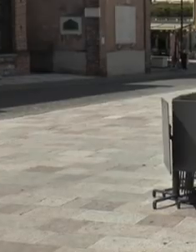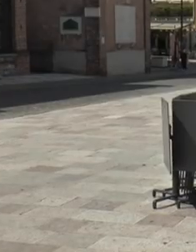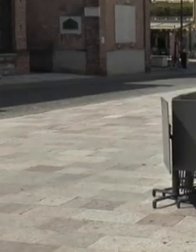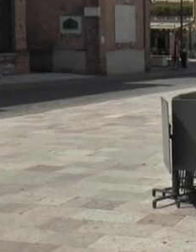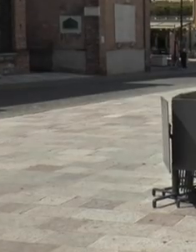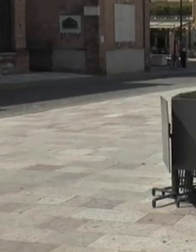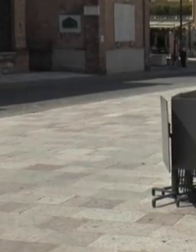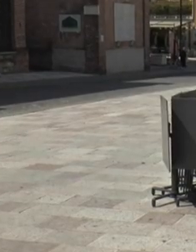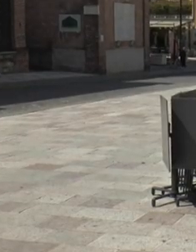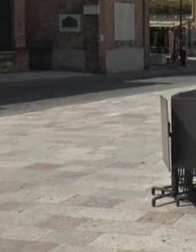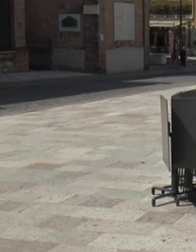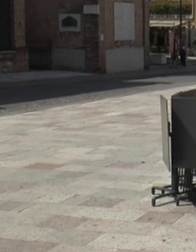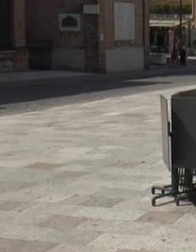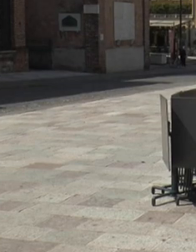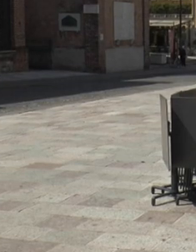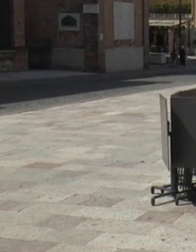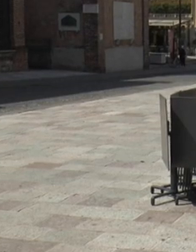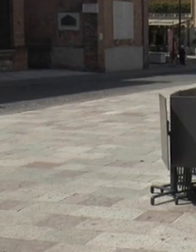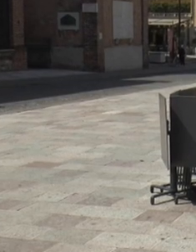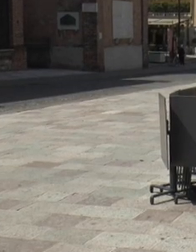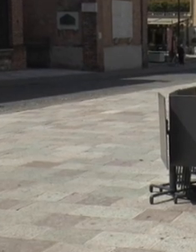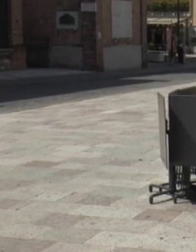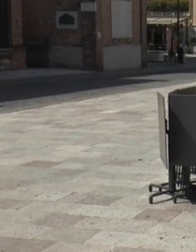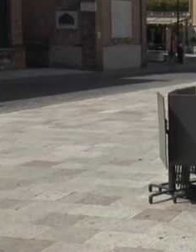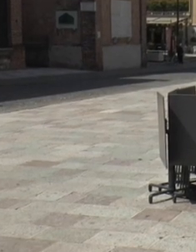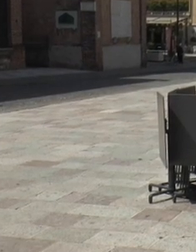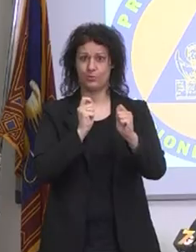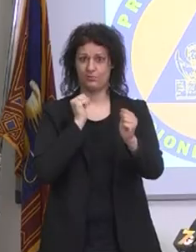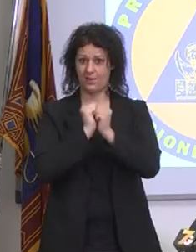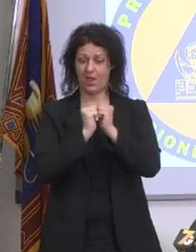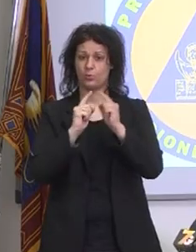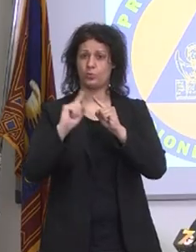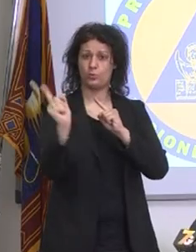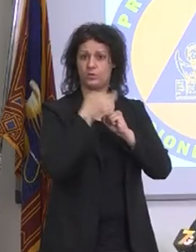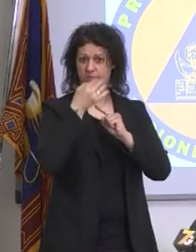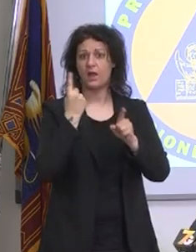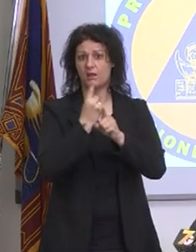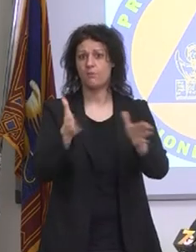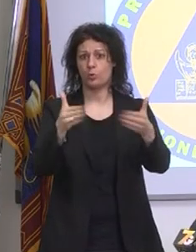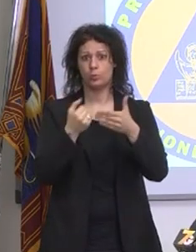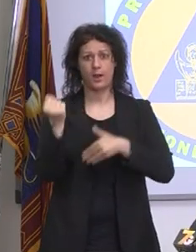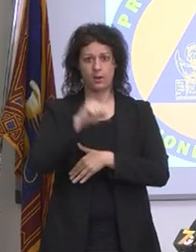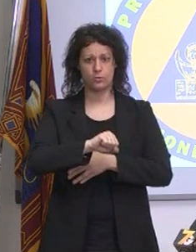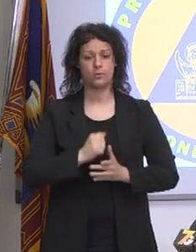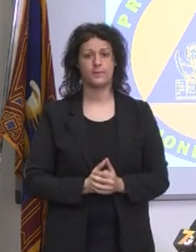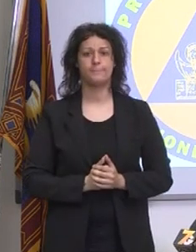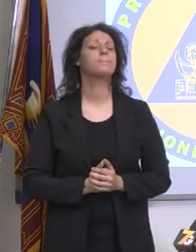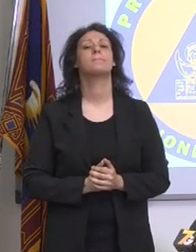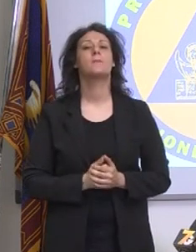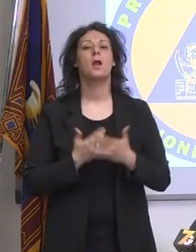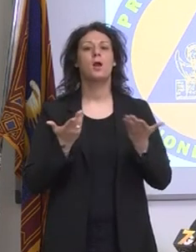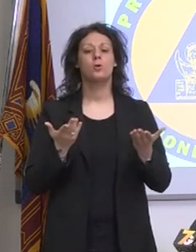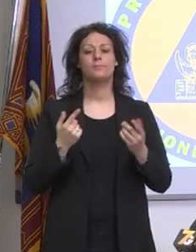Luca Zaia, chiede che le comunicazioni ufficiali siano date per tempo e correttamente. Per quanto riguarda le attività, io spero che in queste ore